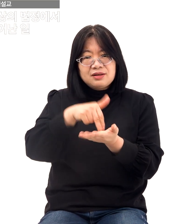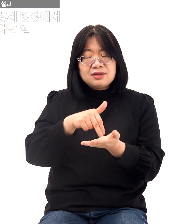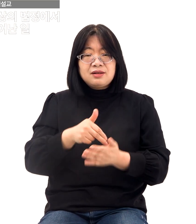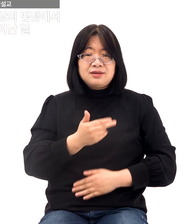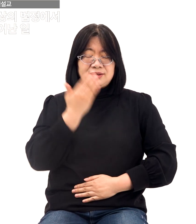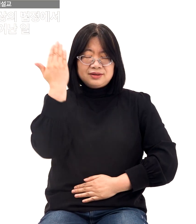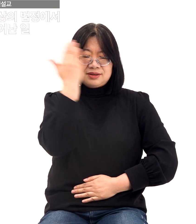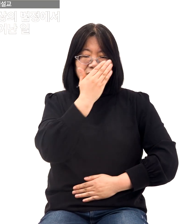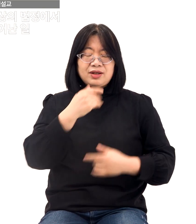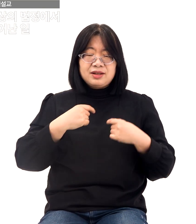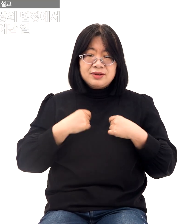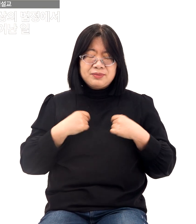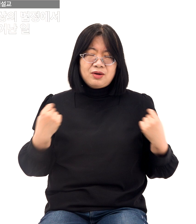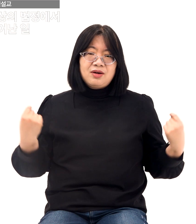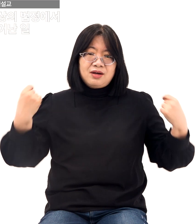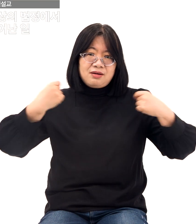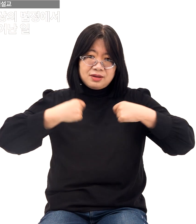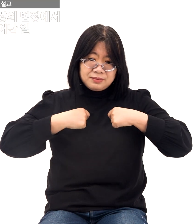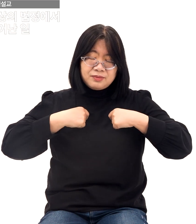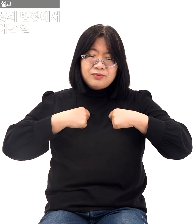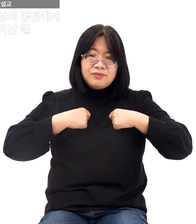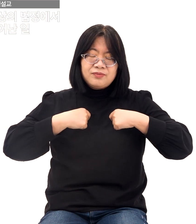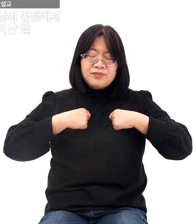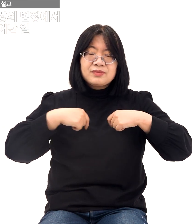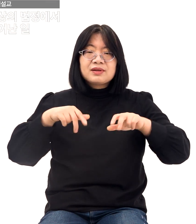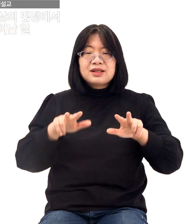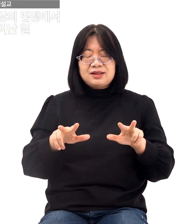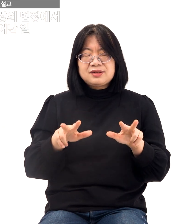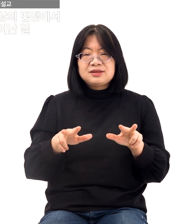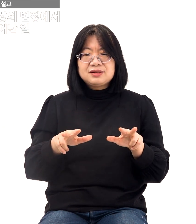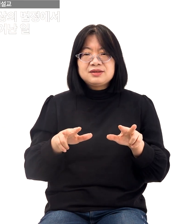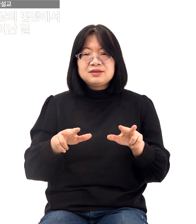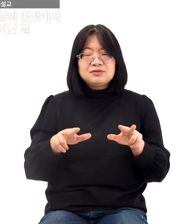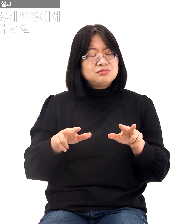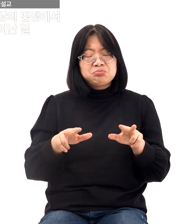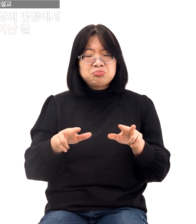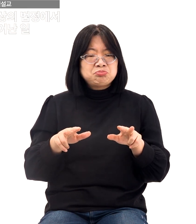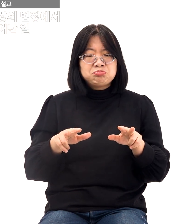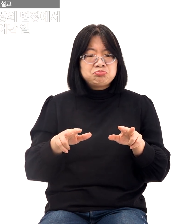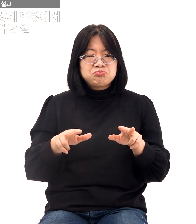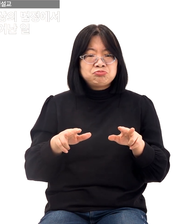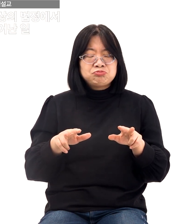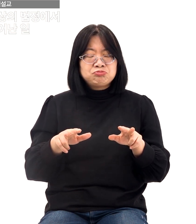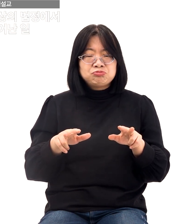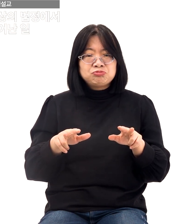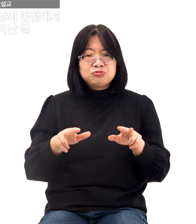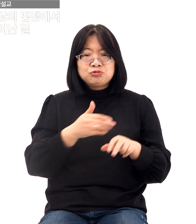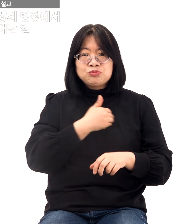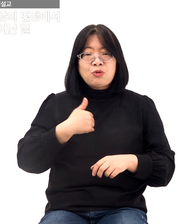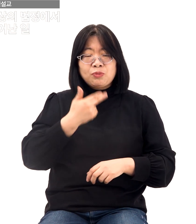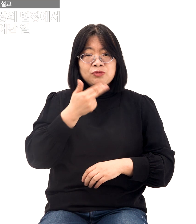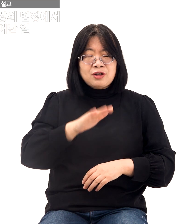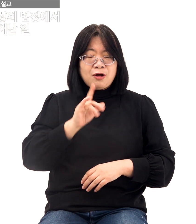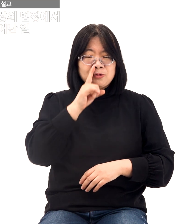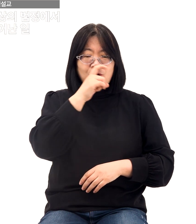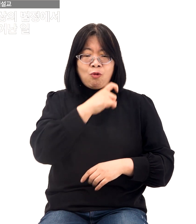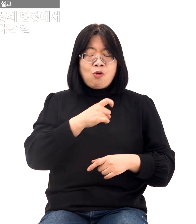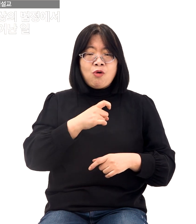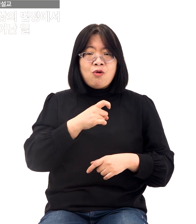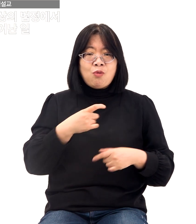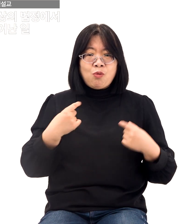정결한 의복을 입고도 지금 시원찮을 판인데 더러운 옷을 입고 서